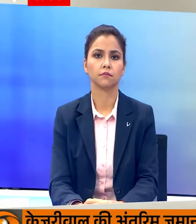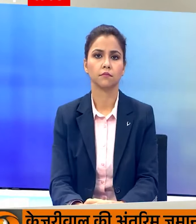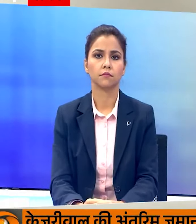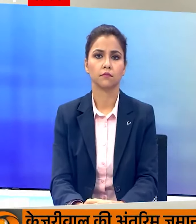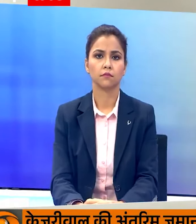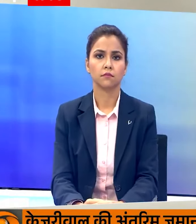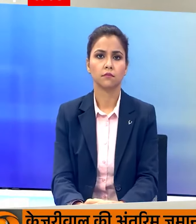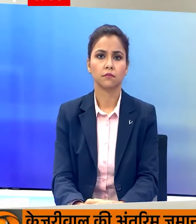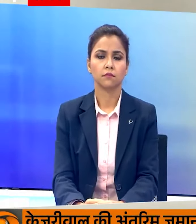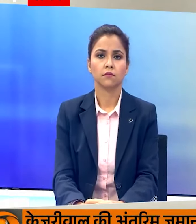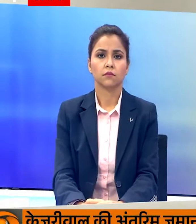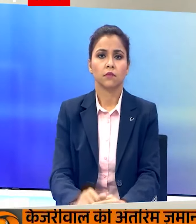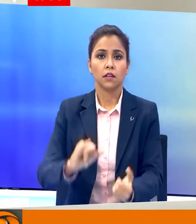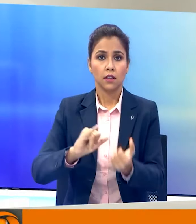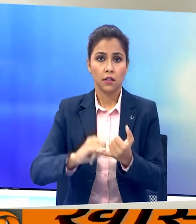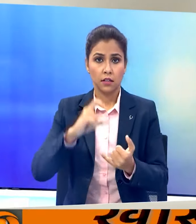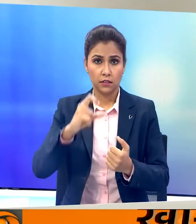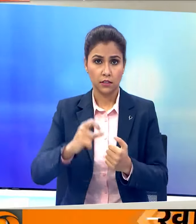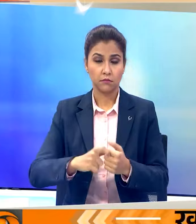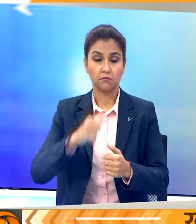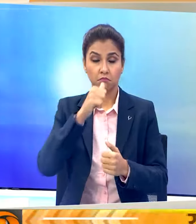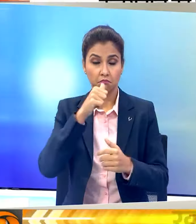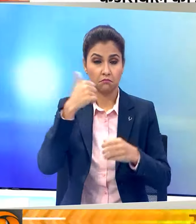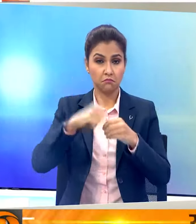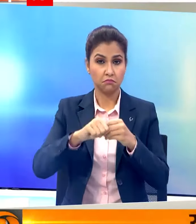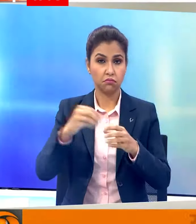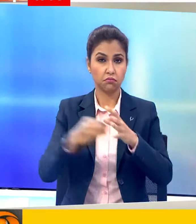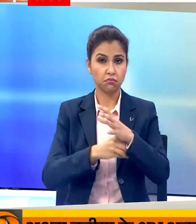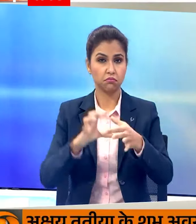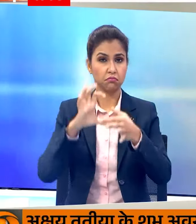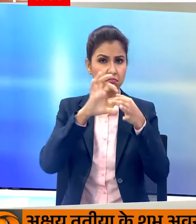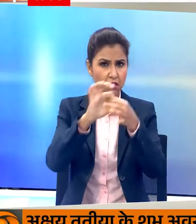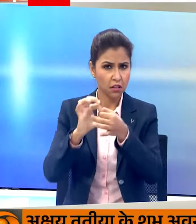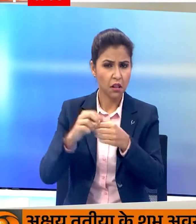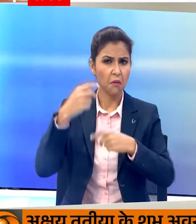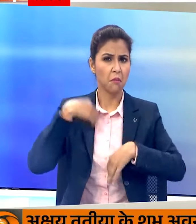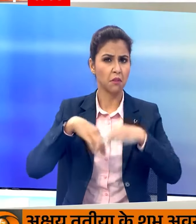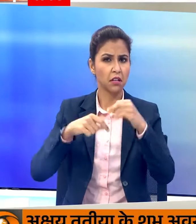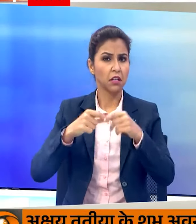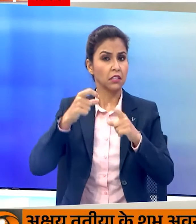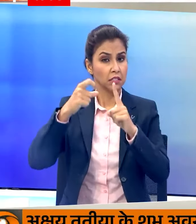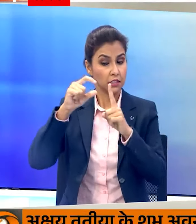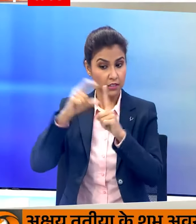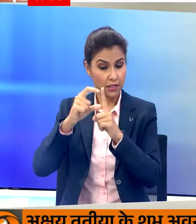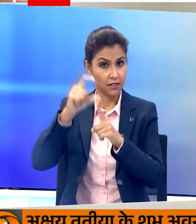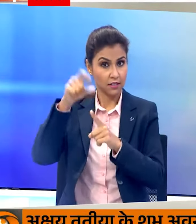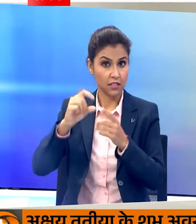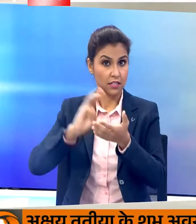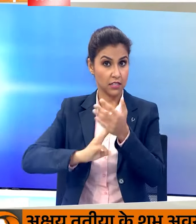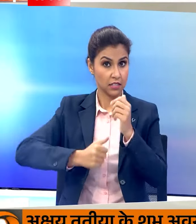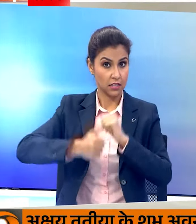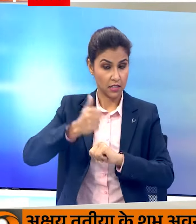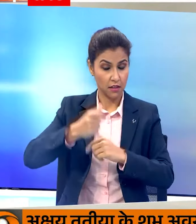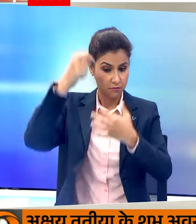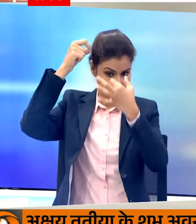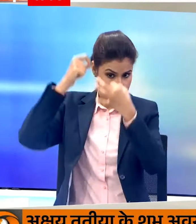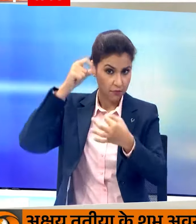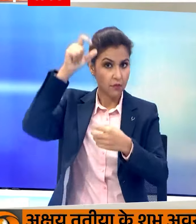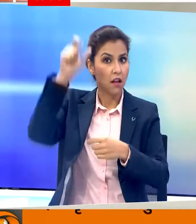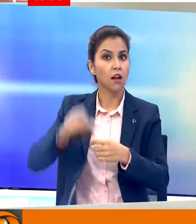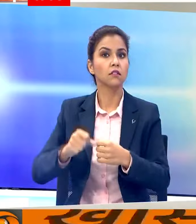होगा सुप्रीम कोर्ट दिल्ली शराब घोटाले से जुड़े मनी लरिंग केस में दिल्ली के मुख्यमंत्री अरविंद केजरीवाल को